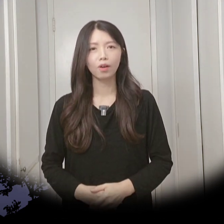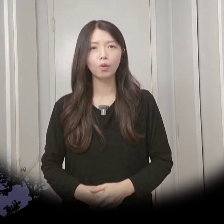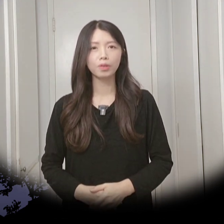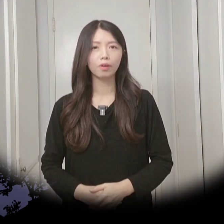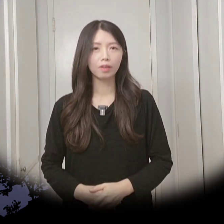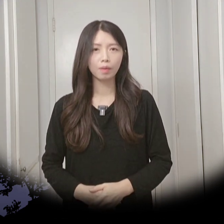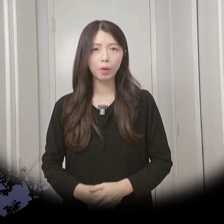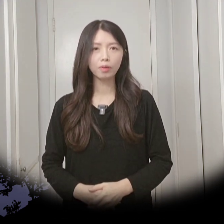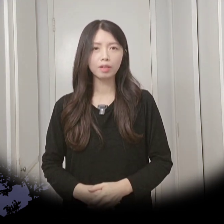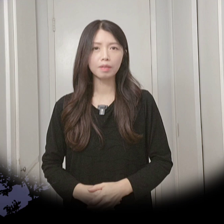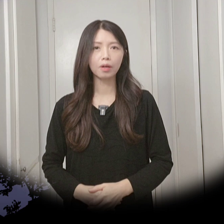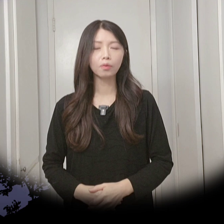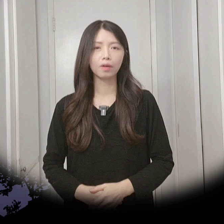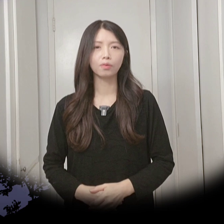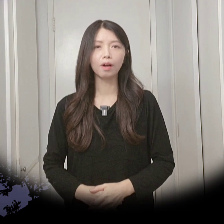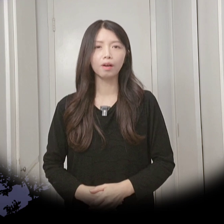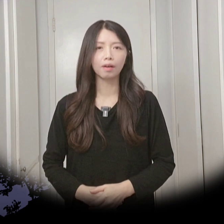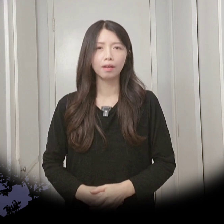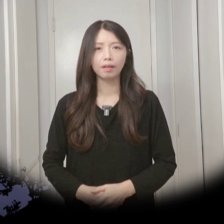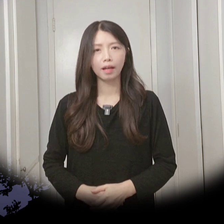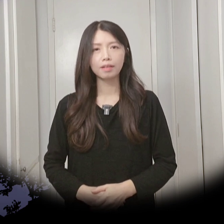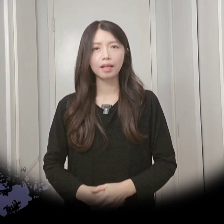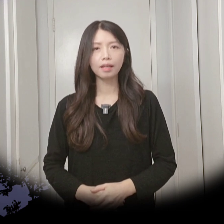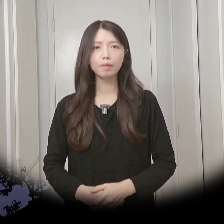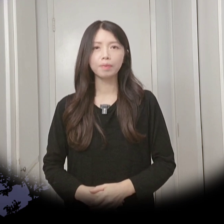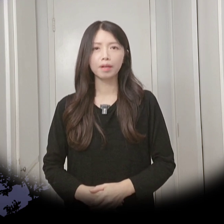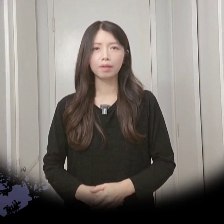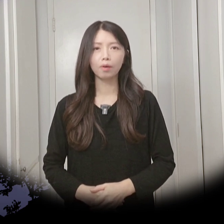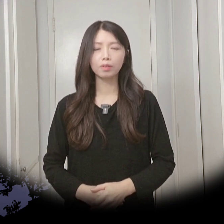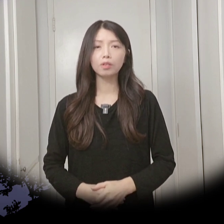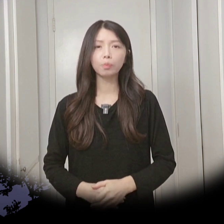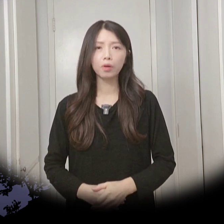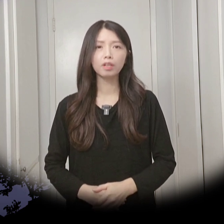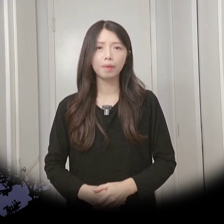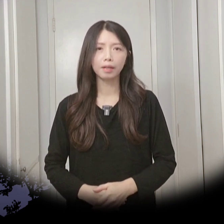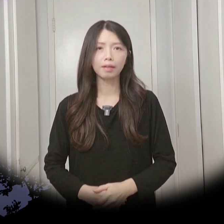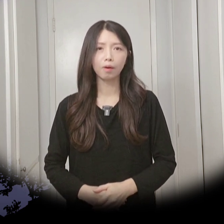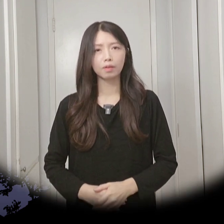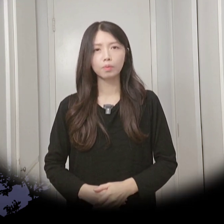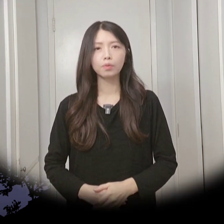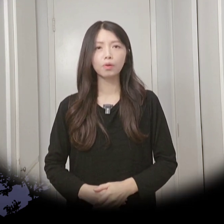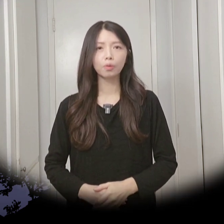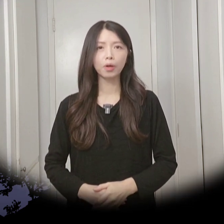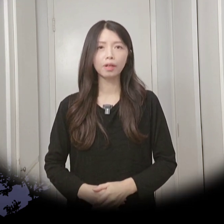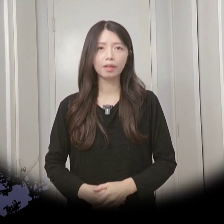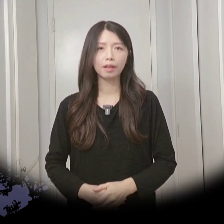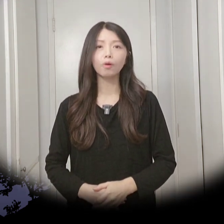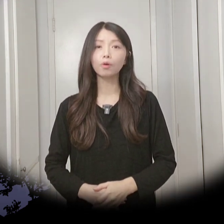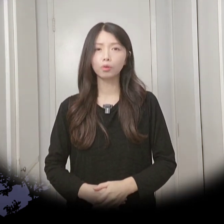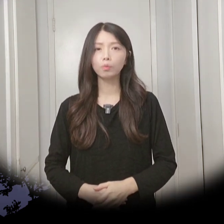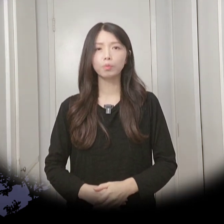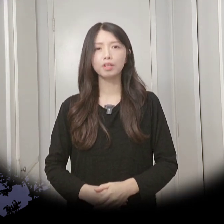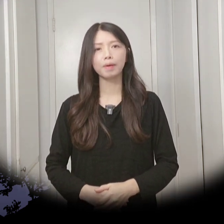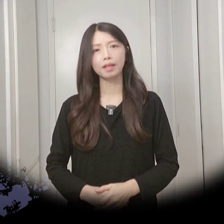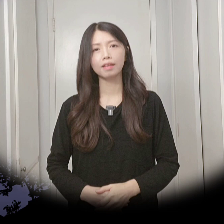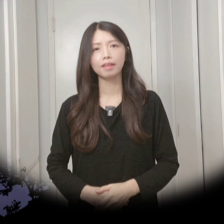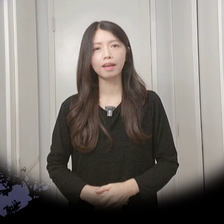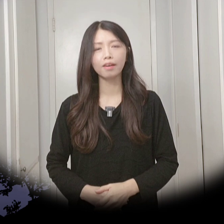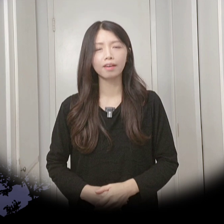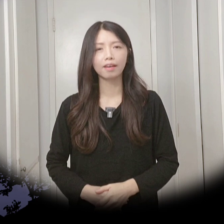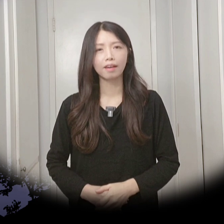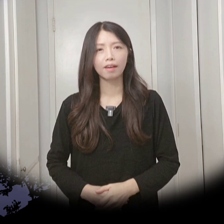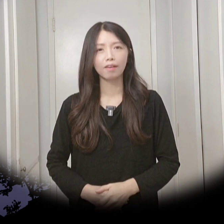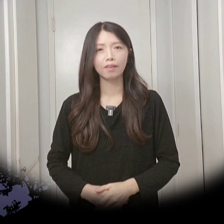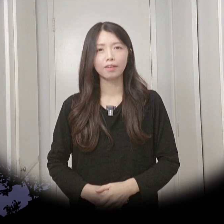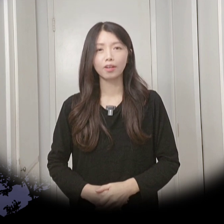네, 여러분 이렇게 표현하시면 되고요. 다른 찬양에 비해서 시적 표현이 많아서 좀 수어로 표현하기가 어려웠던 부분이